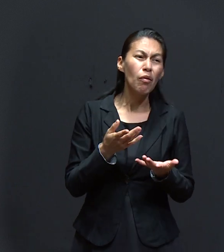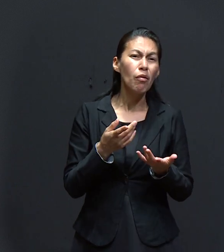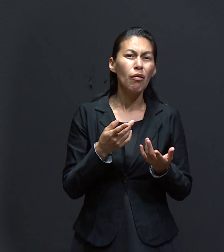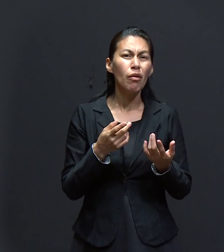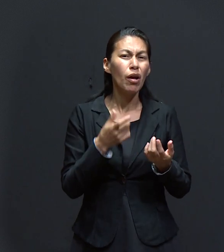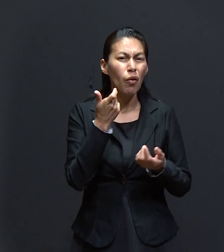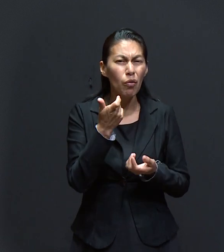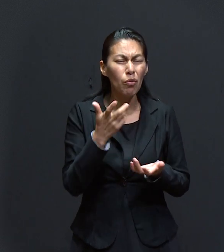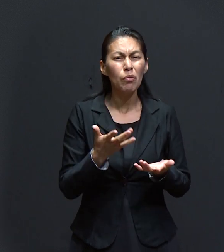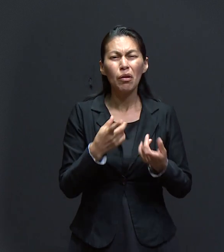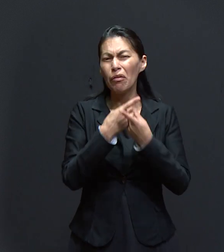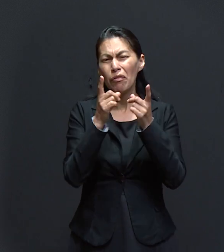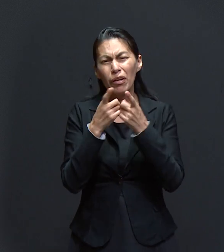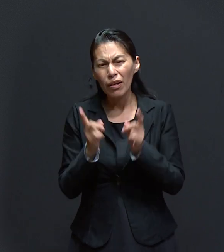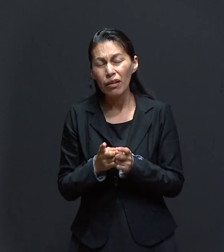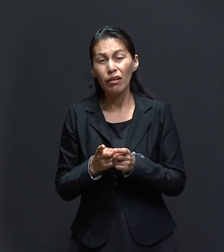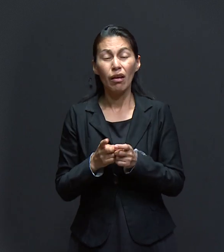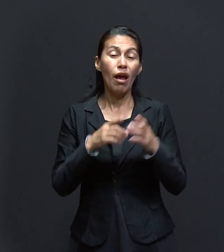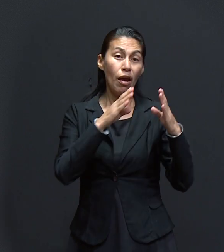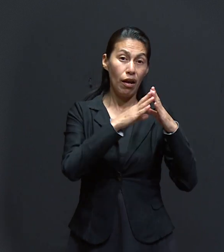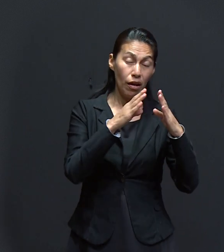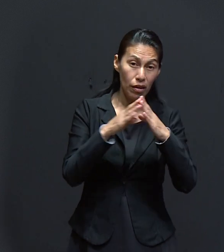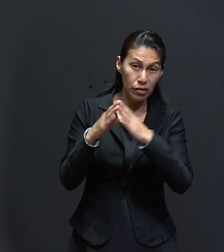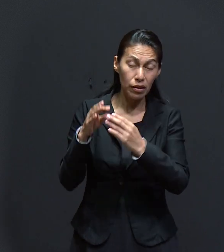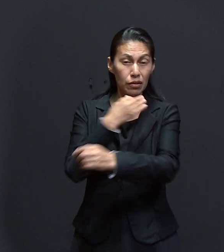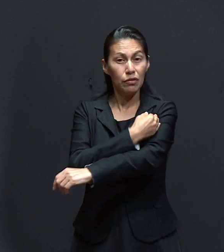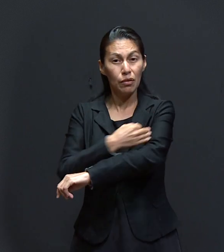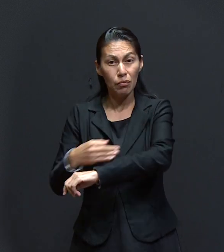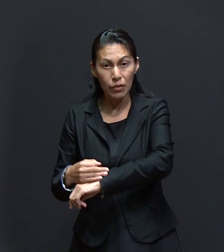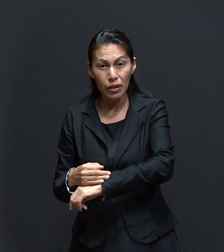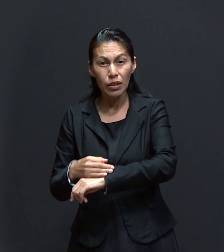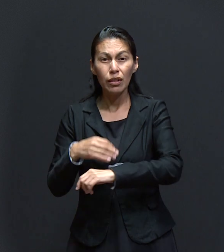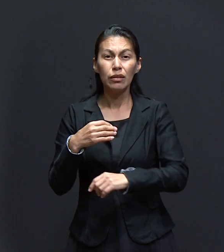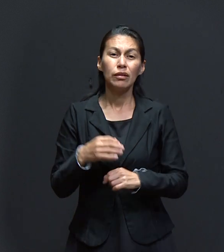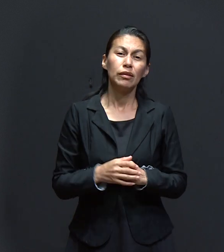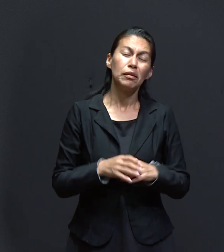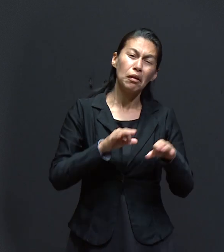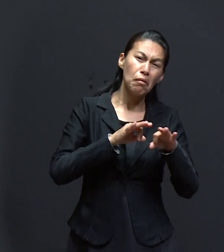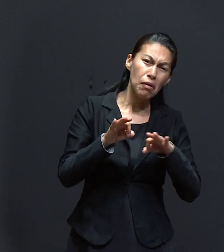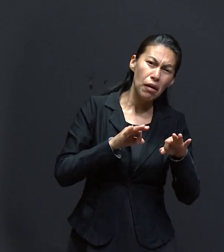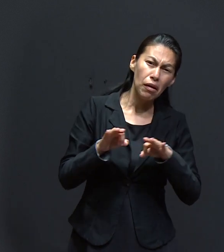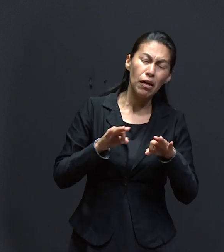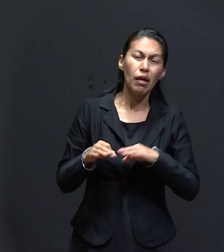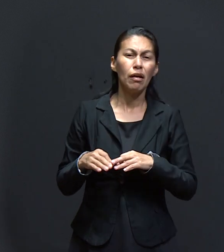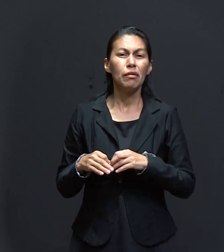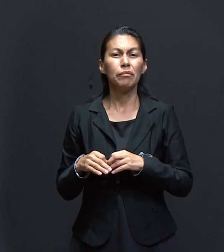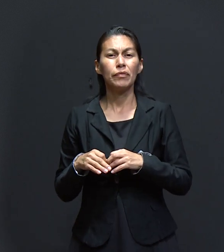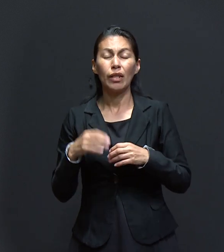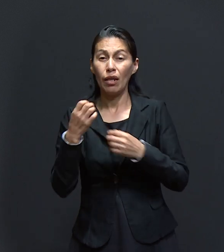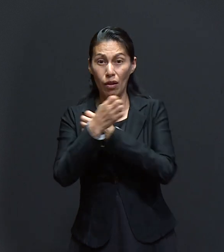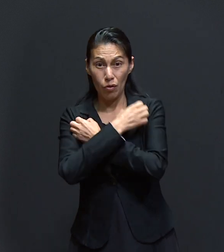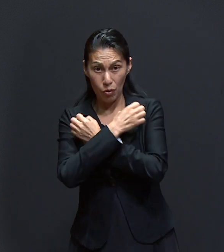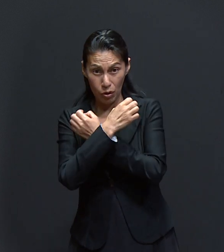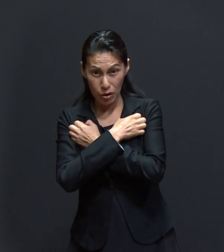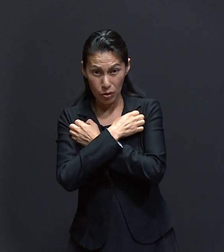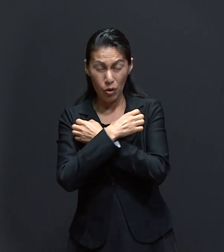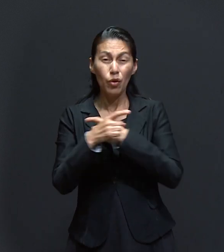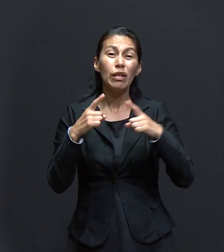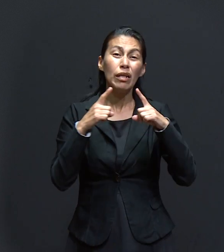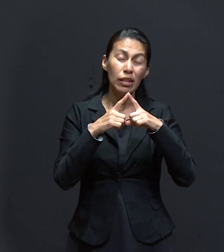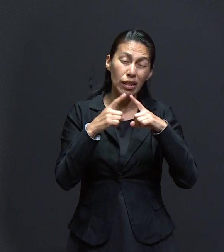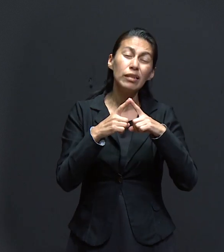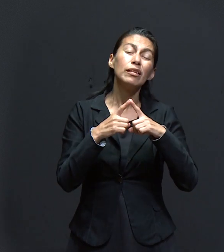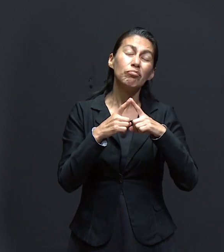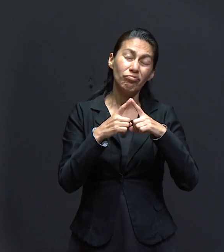se dan las casas se da y la familia se da en el trabajo la educación aún en las iglesias